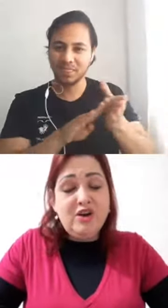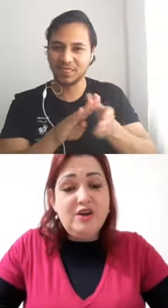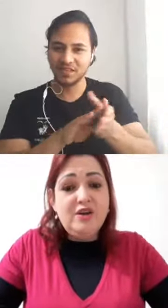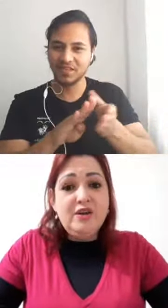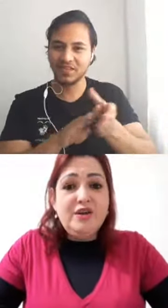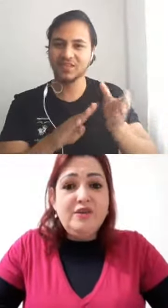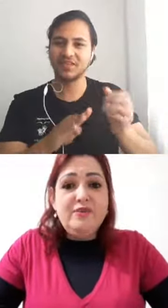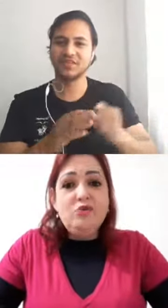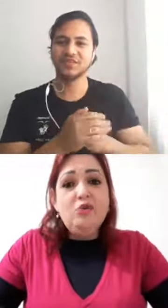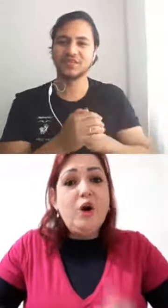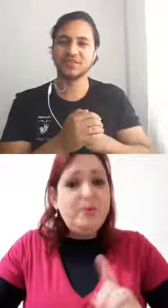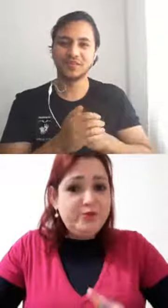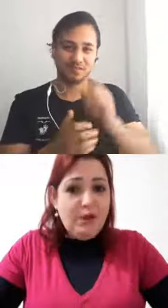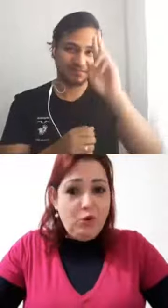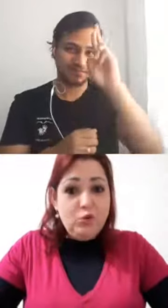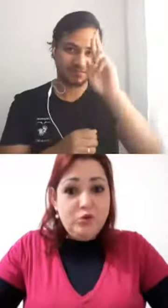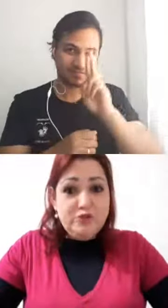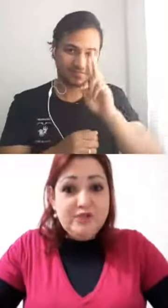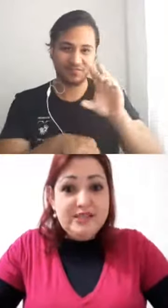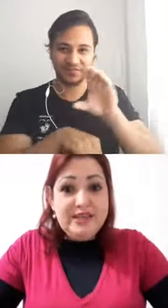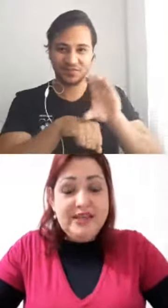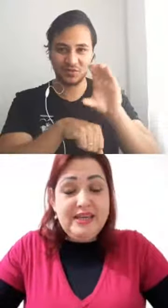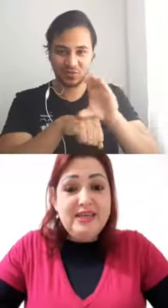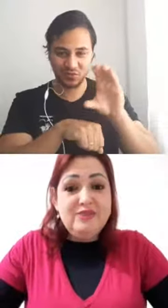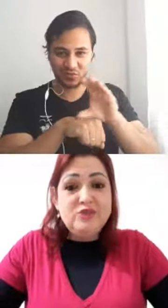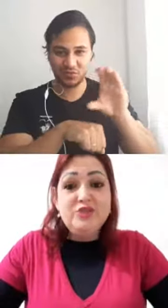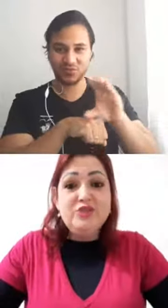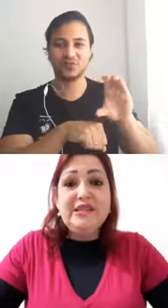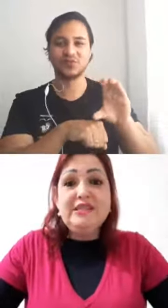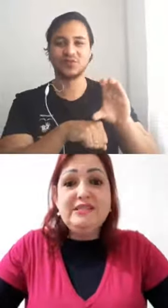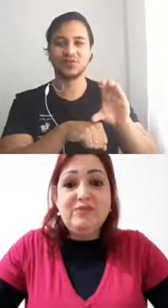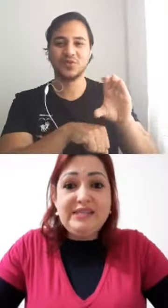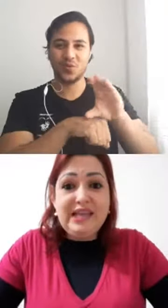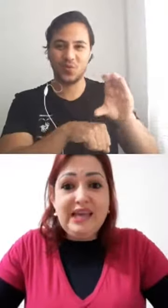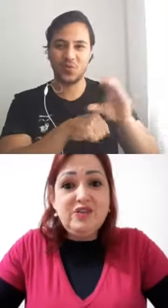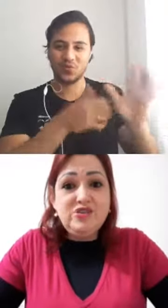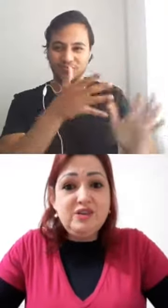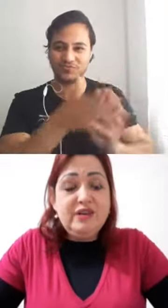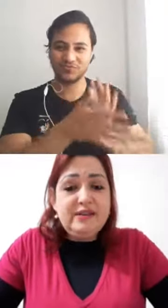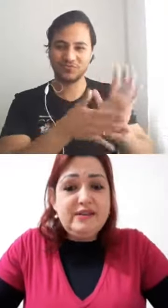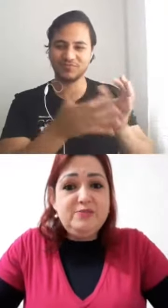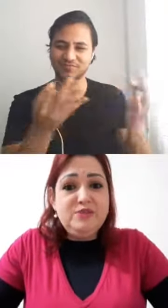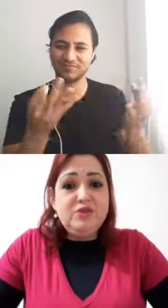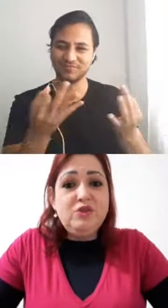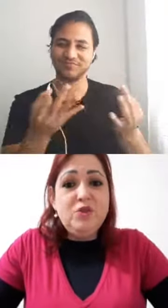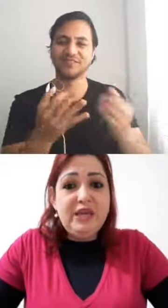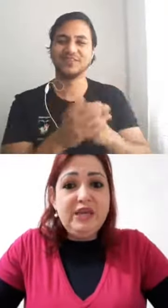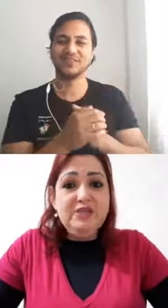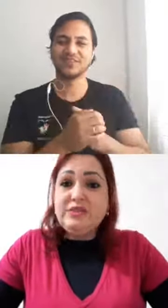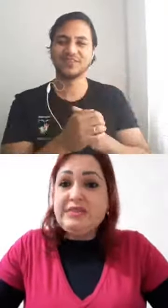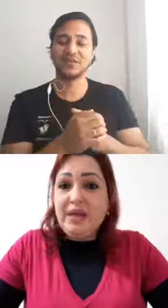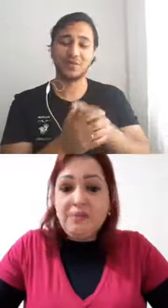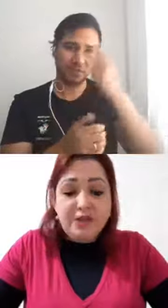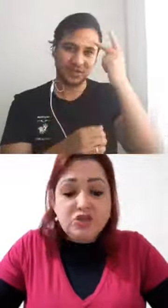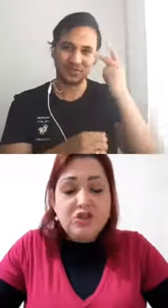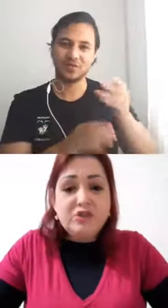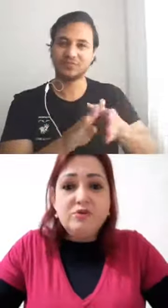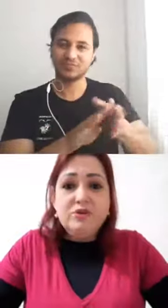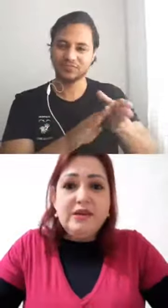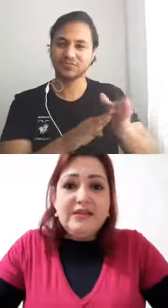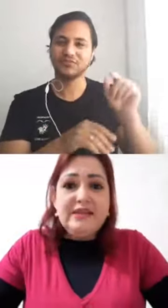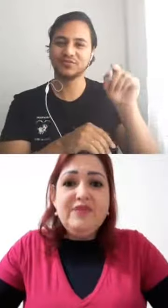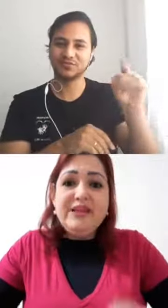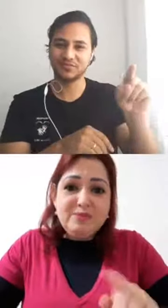assim, ó, o Robson dá cursos e os cursos dele são excelentes. Das pessoas que eu conheço, eu sempre